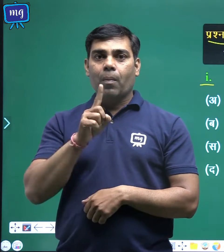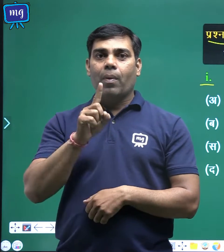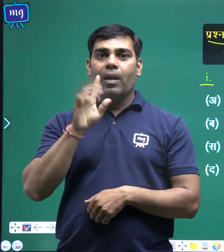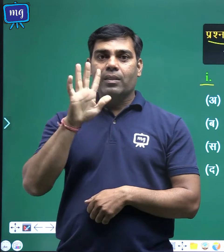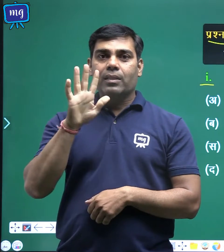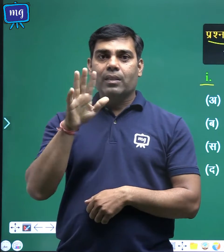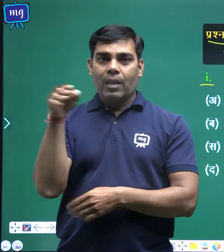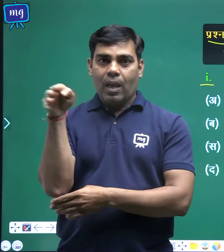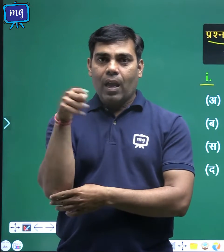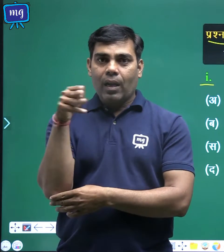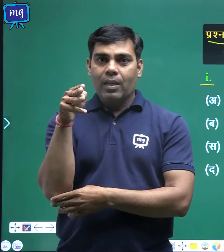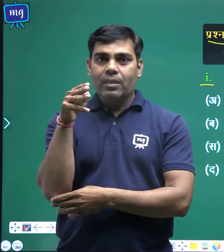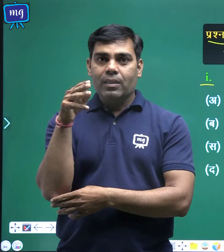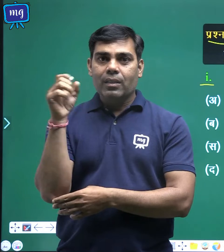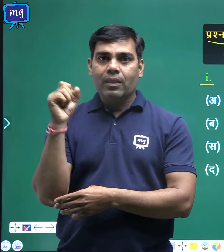है।